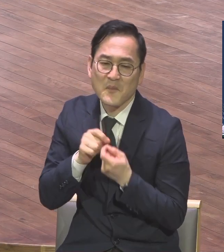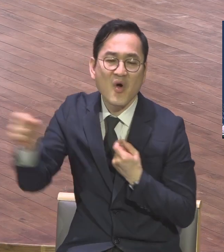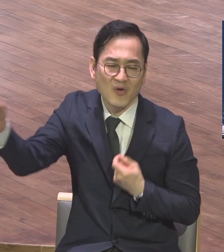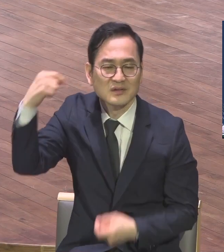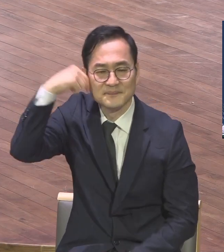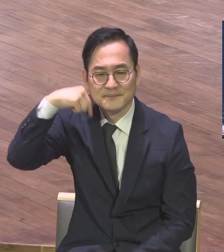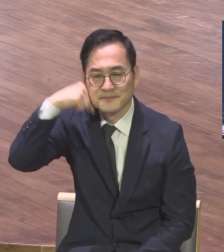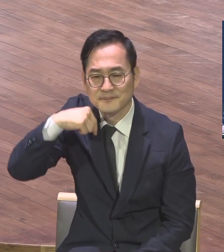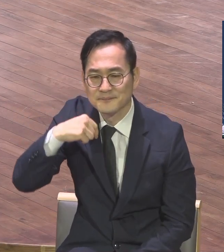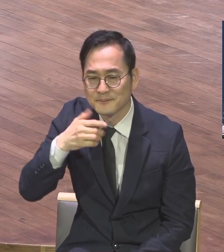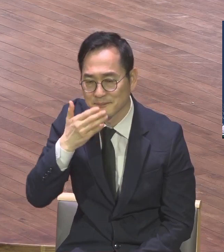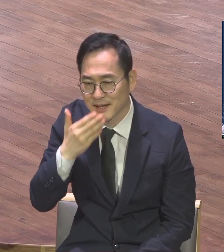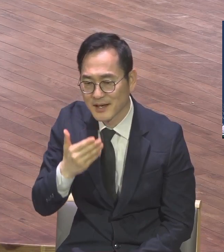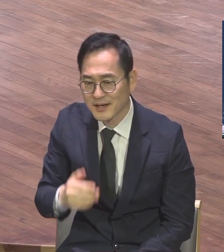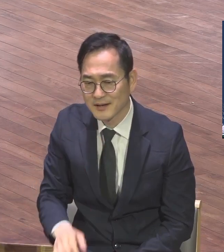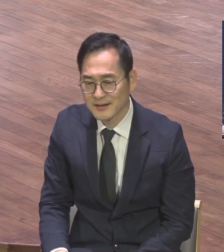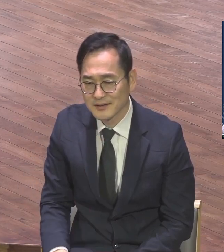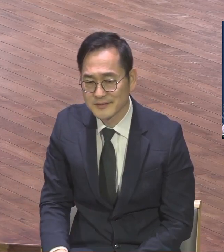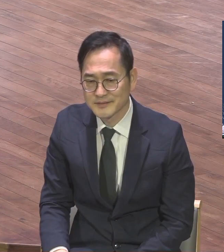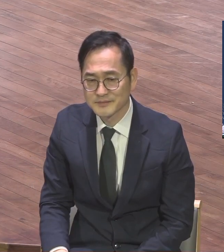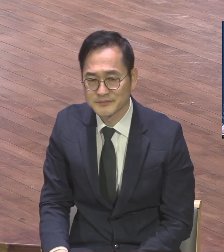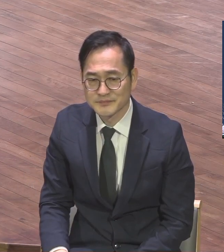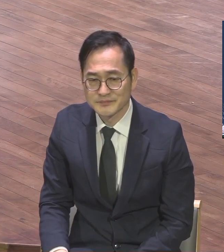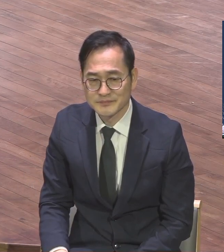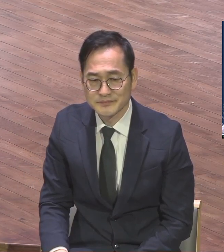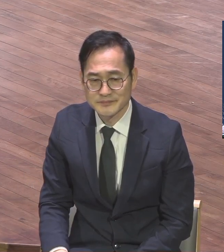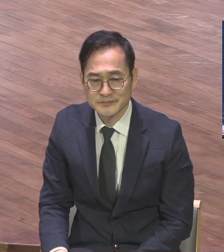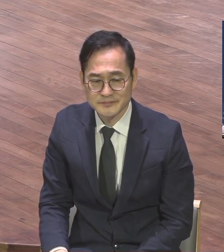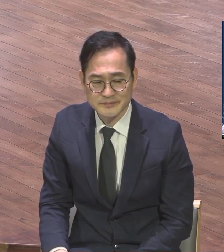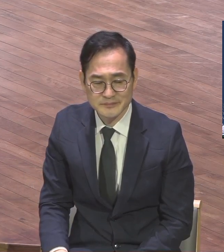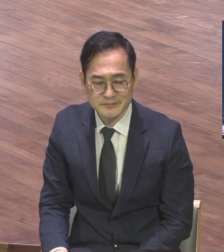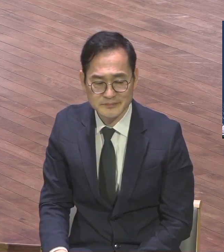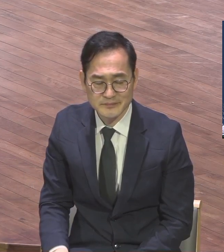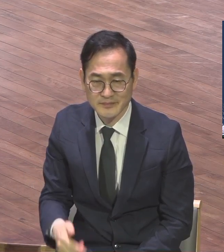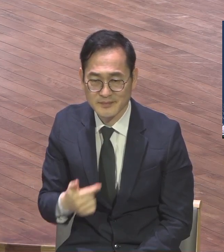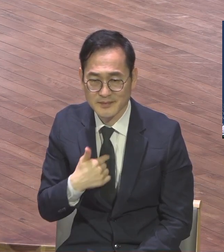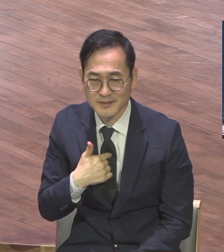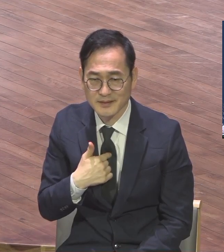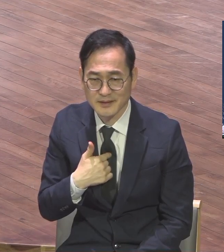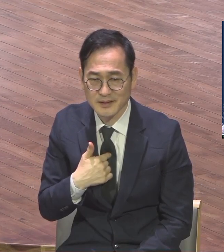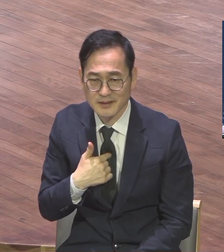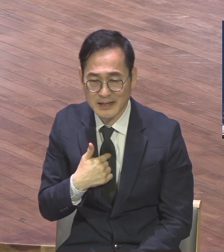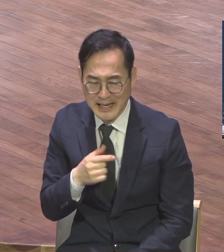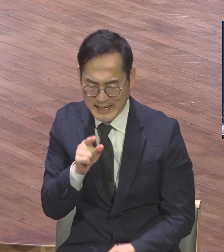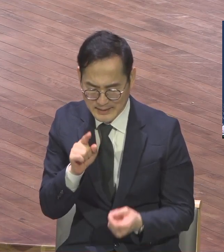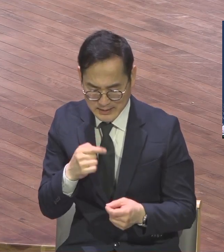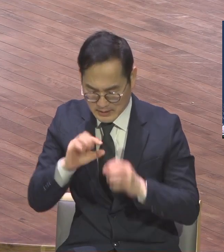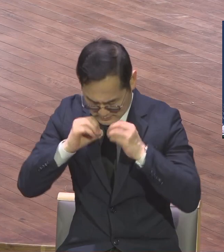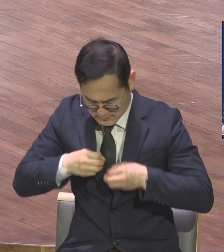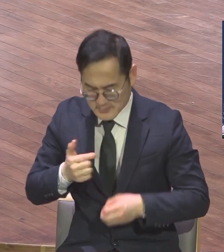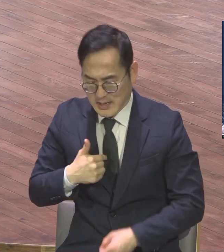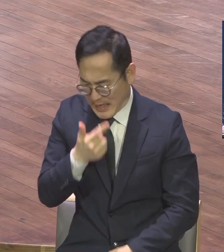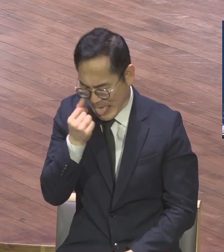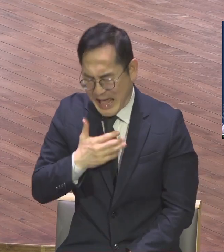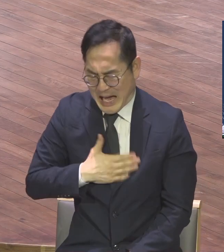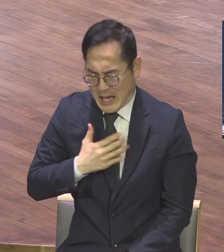내가 가장 잘 아는 사람이 나인 것 같지만은 사실은 나를 가장 잘 모를 수도 있어요.